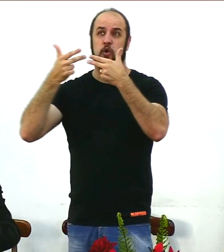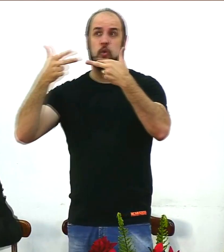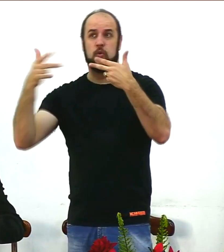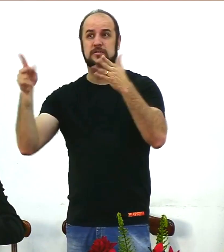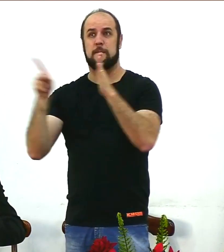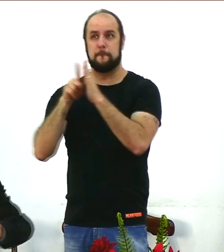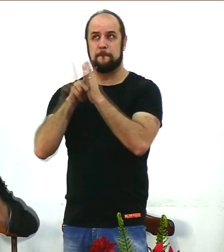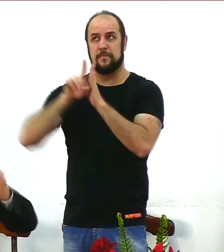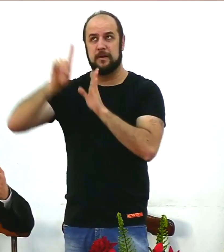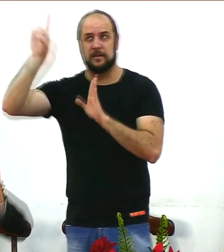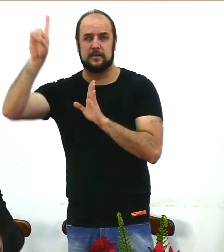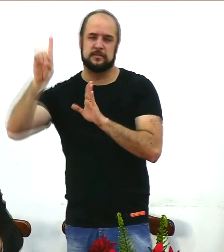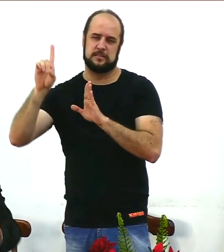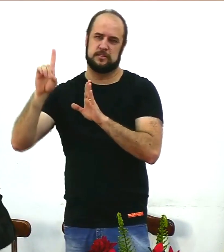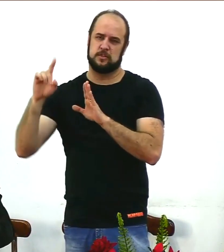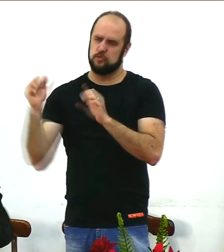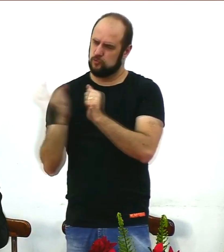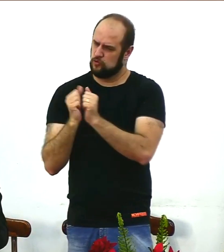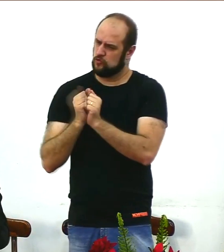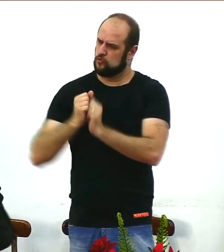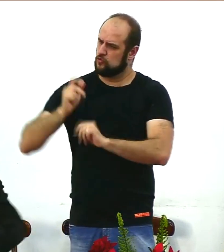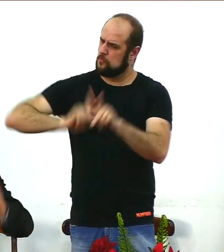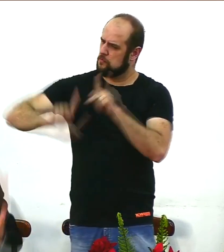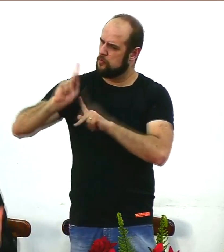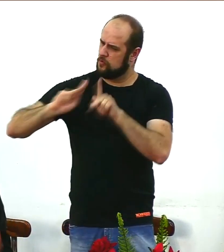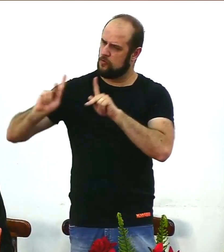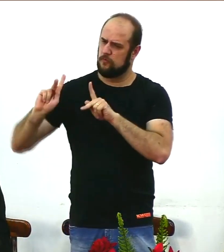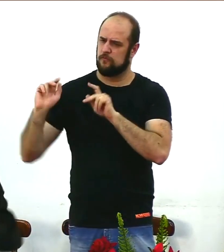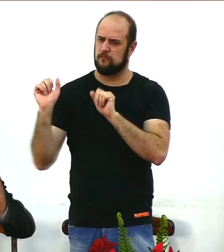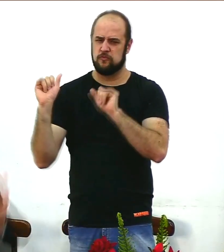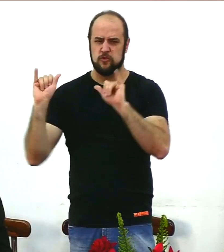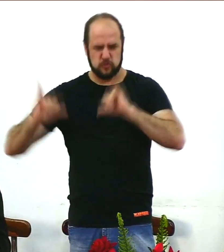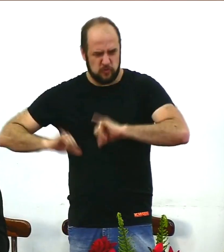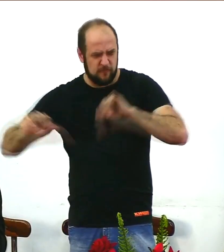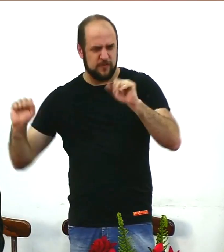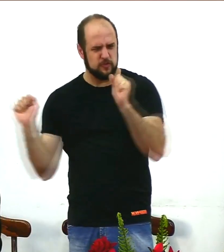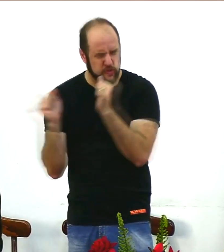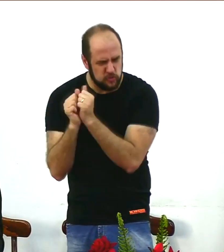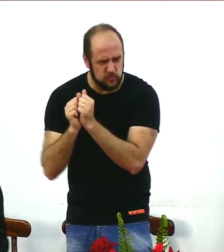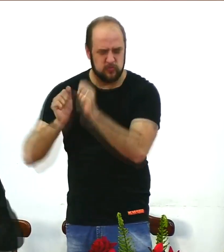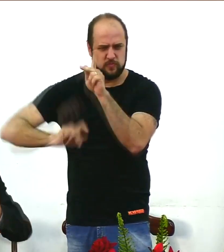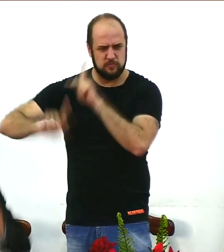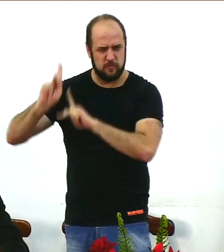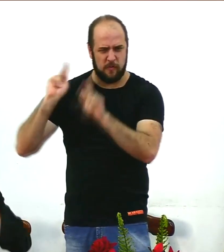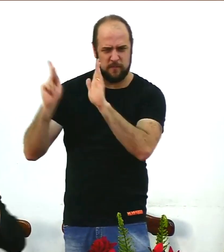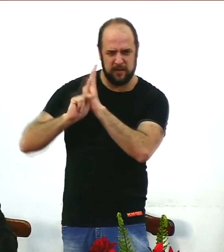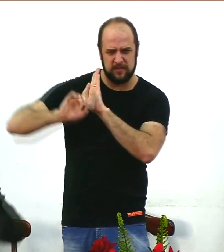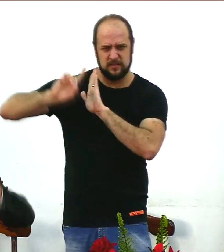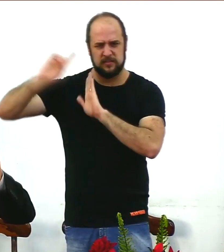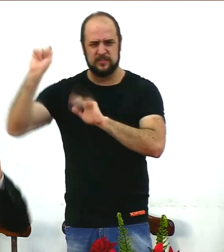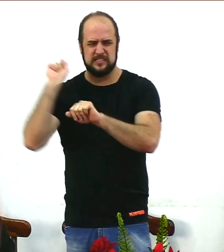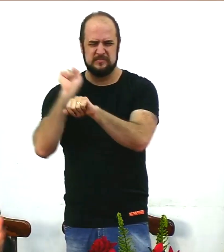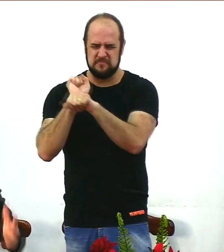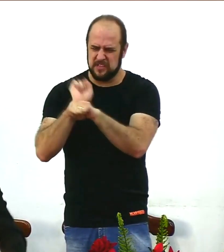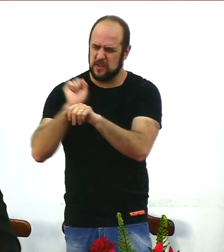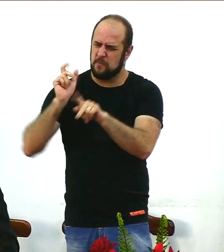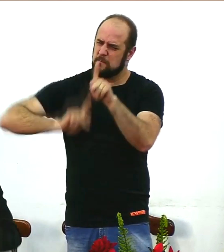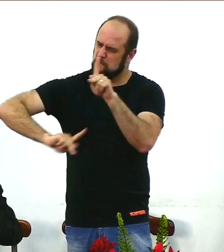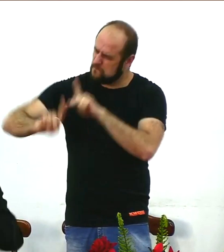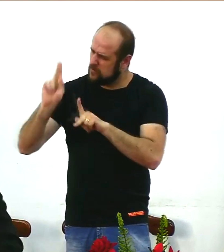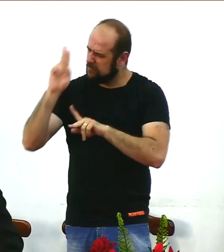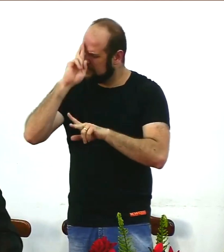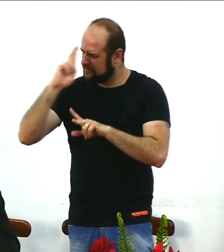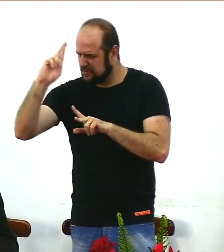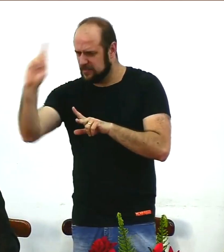eu puder, se eu não tiver qualquer empecilho, eu vou ao templo. Assim muitos